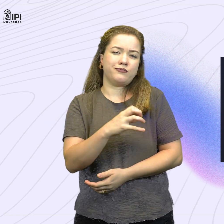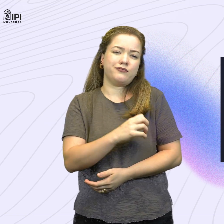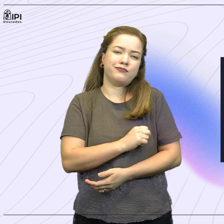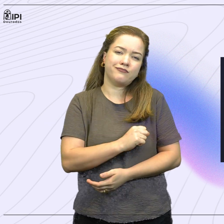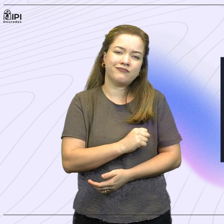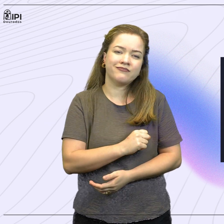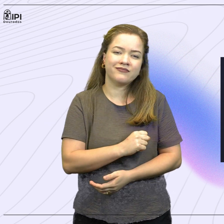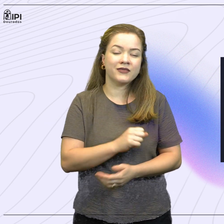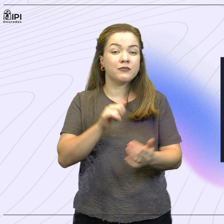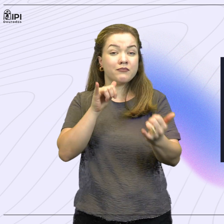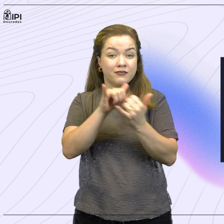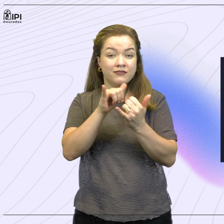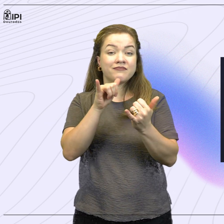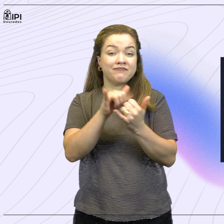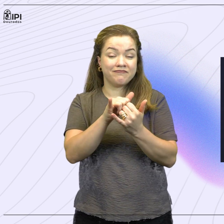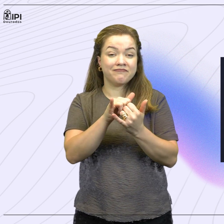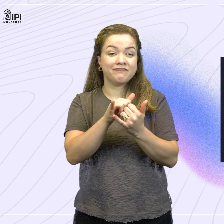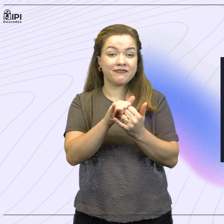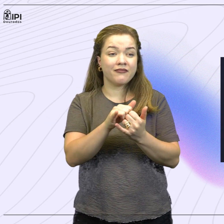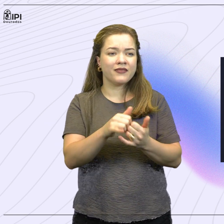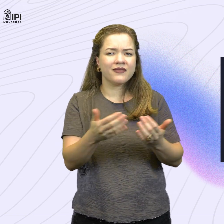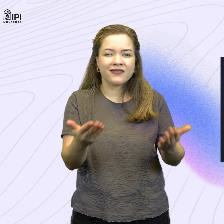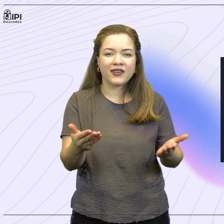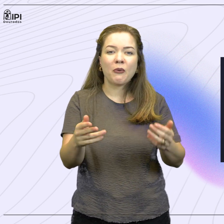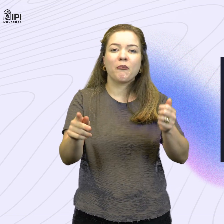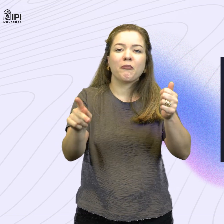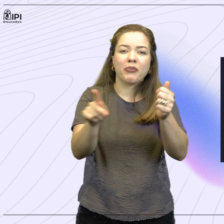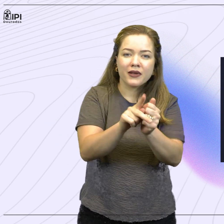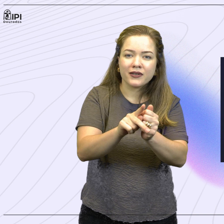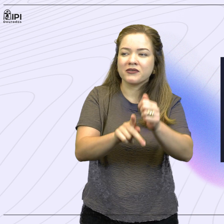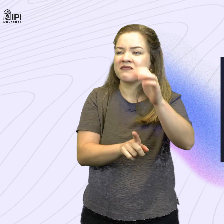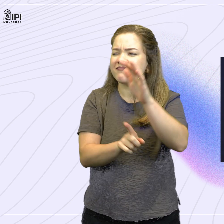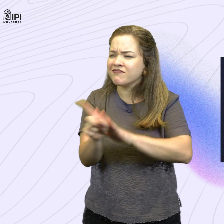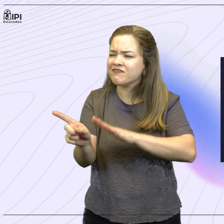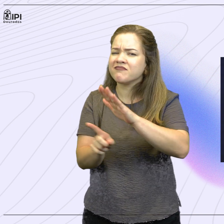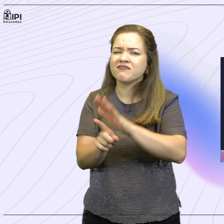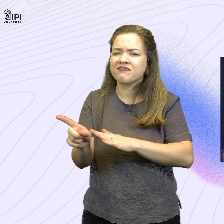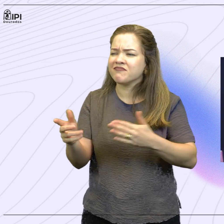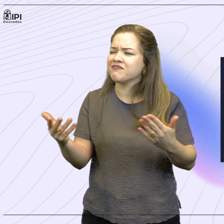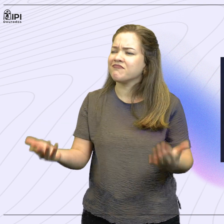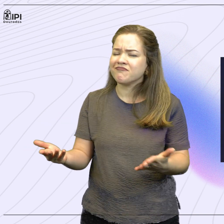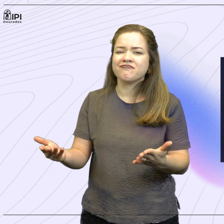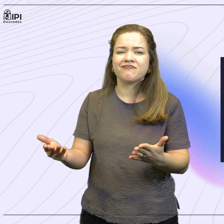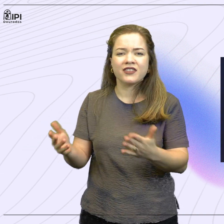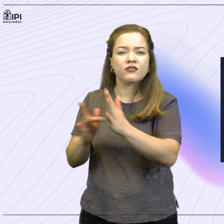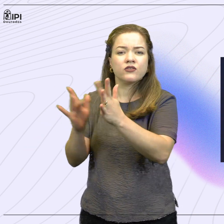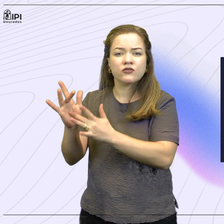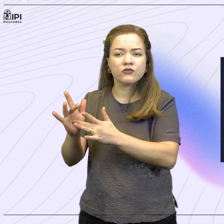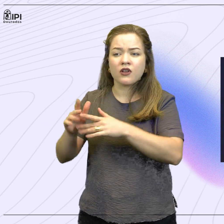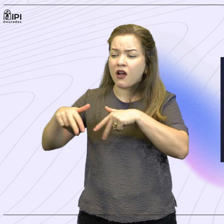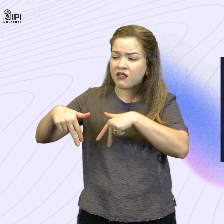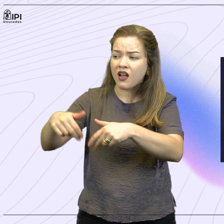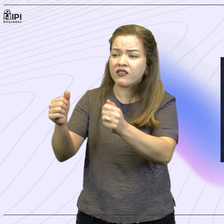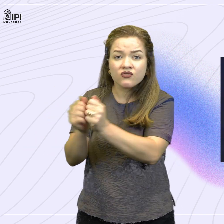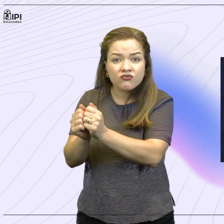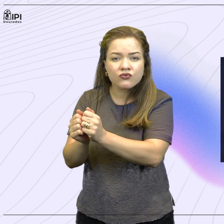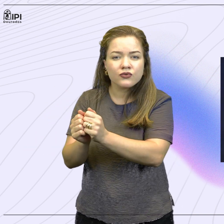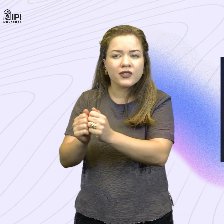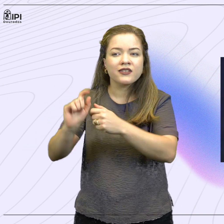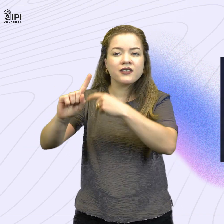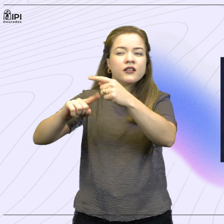amor que perdoa. O mesmo Pedro que questiona Jesus nos evangelhos, quando andava com o próprio mestre, ao escrever sua carta,